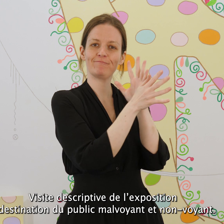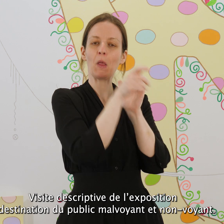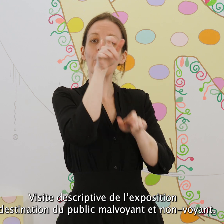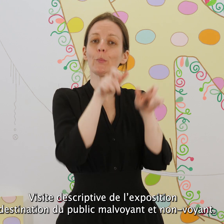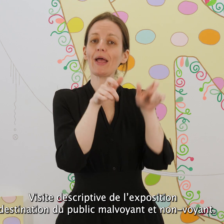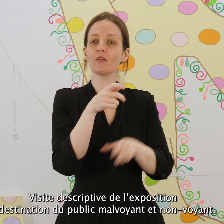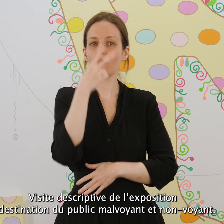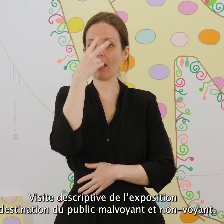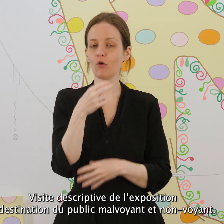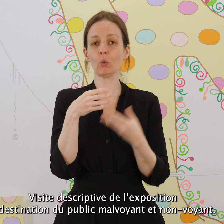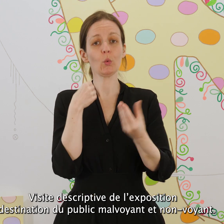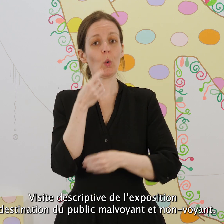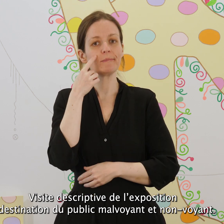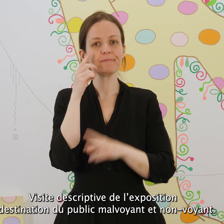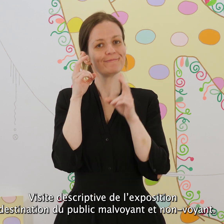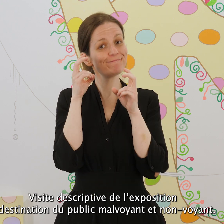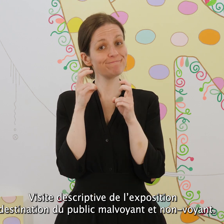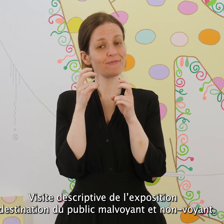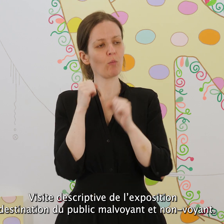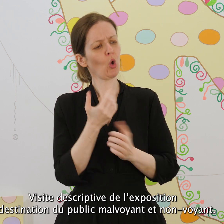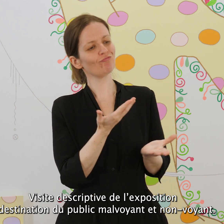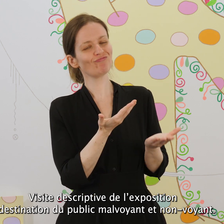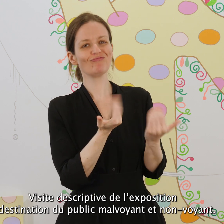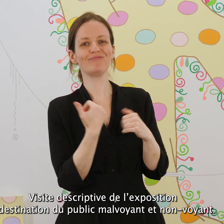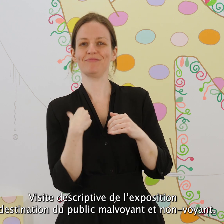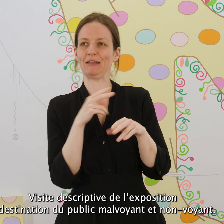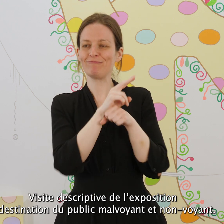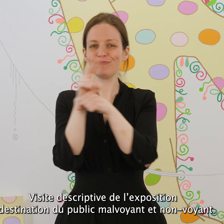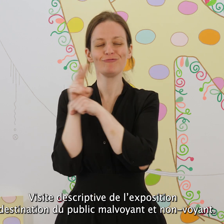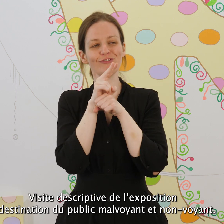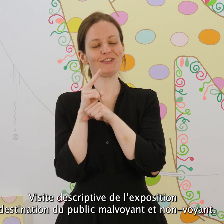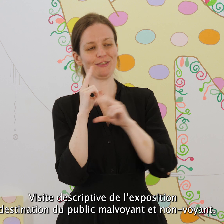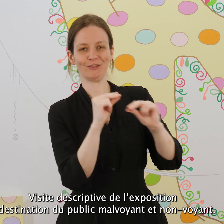Visite descriptive de l'exposition à destination des publics malvoyants et non-voyants.